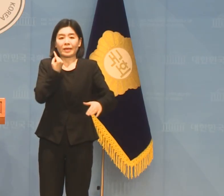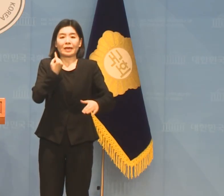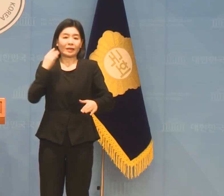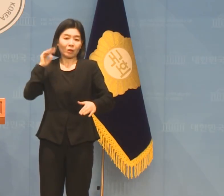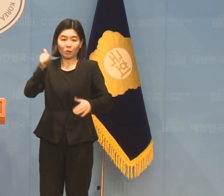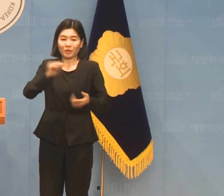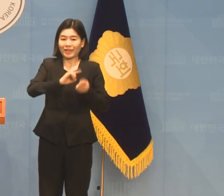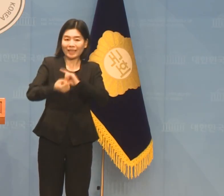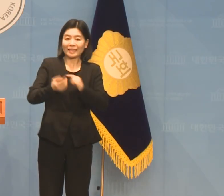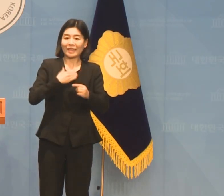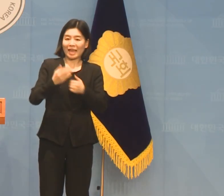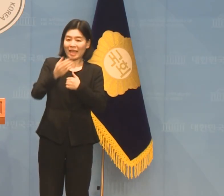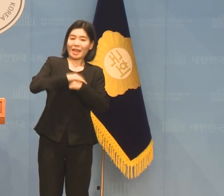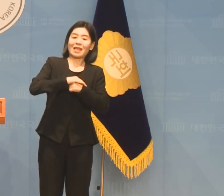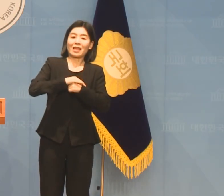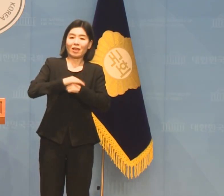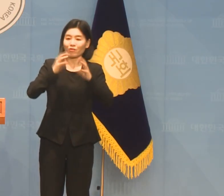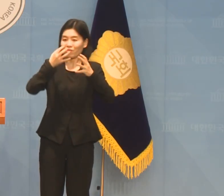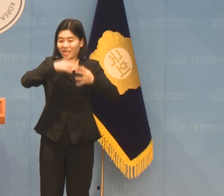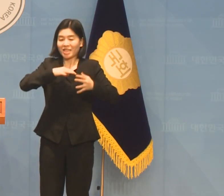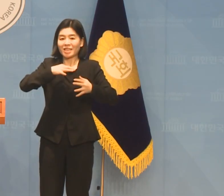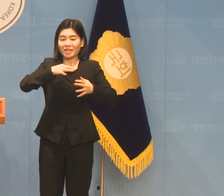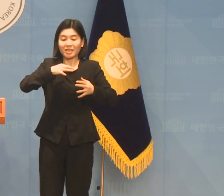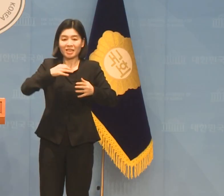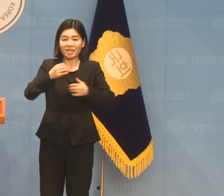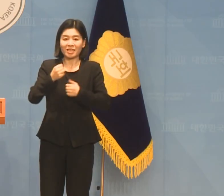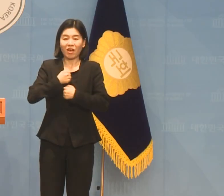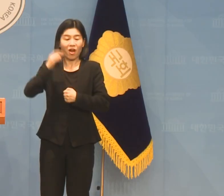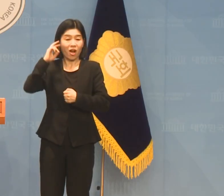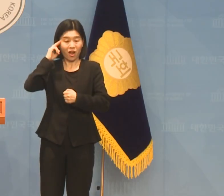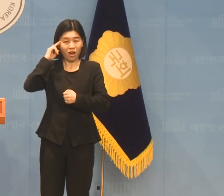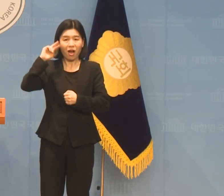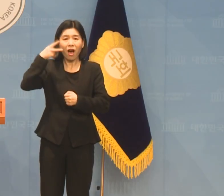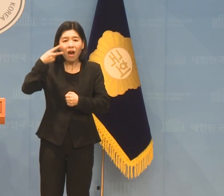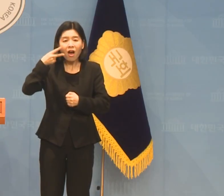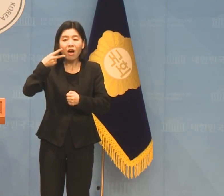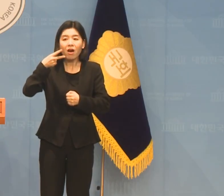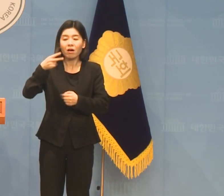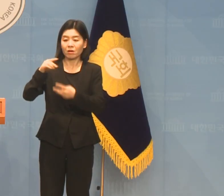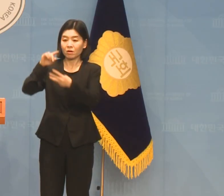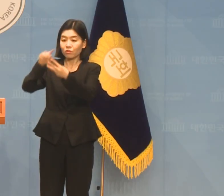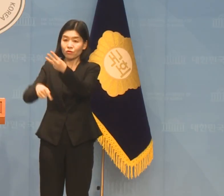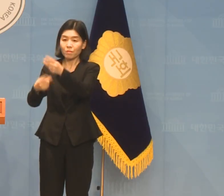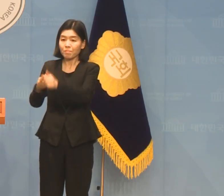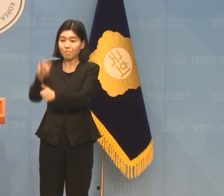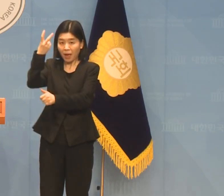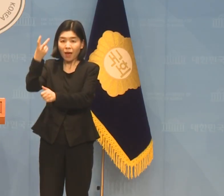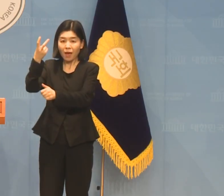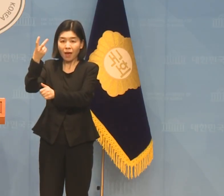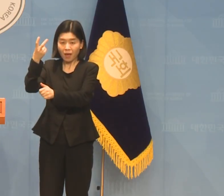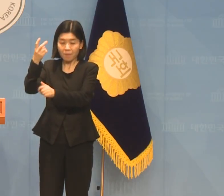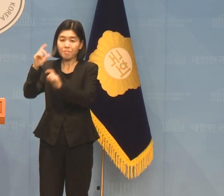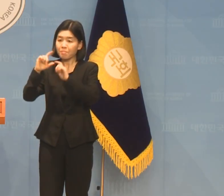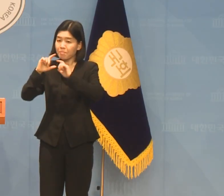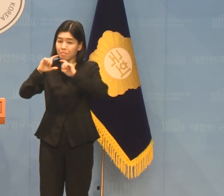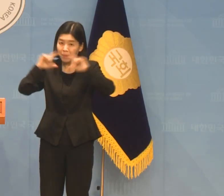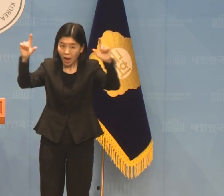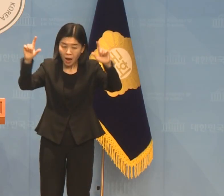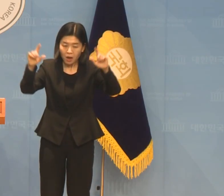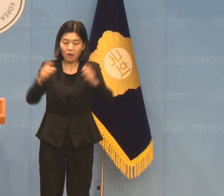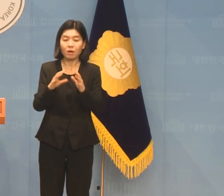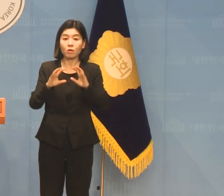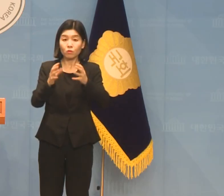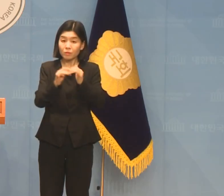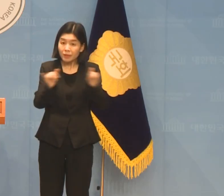지키고 있다는 착각을 하고 있습니다. 윤석열이 파면되는 날 국민은 내란